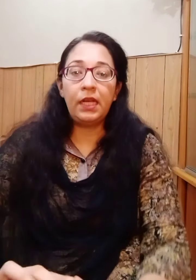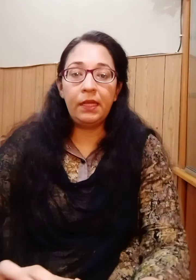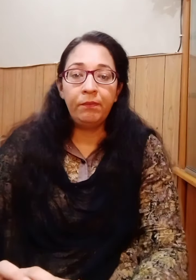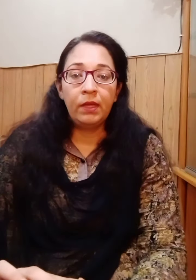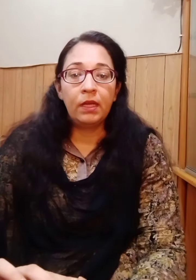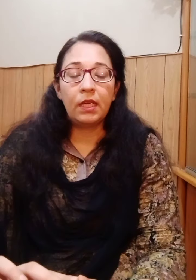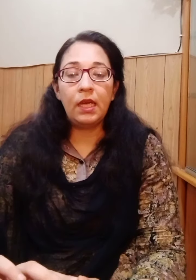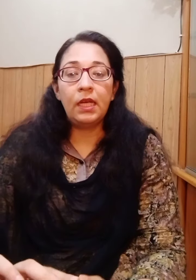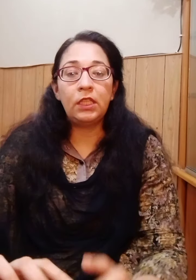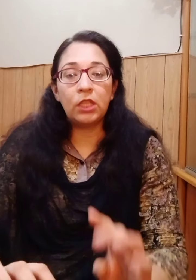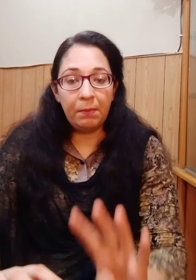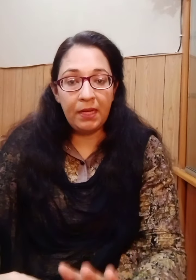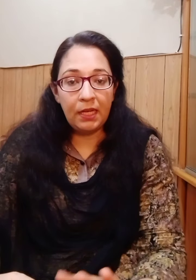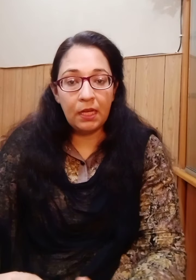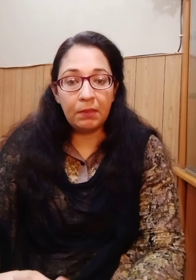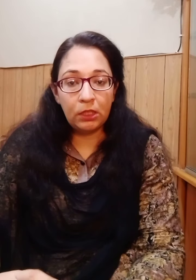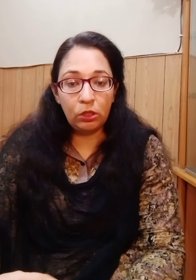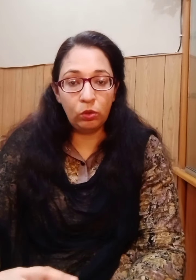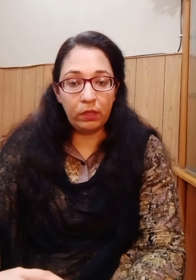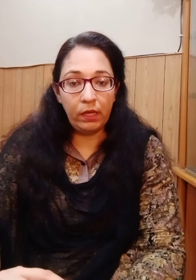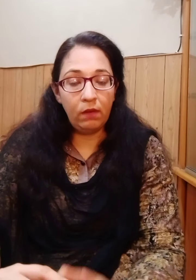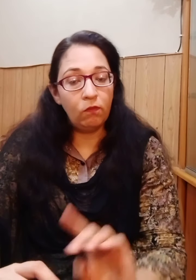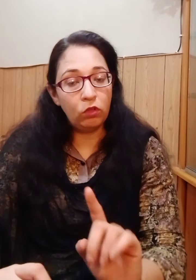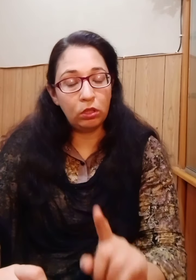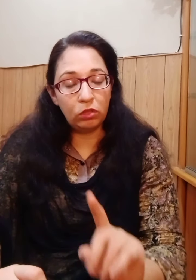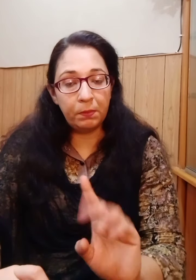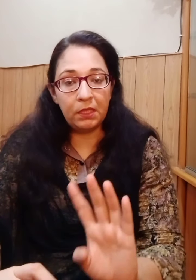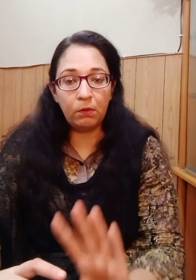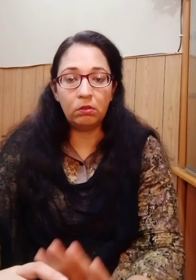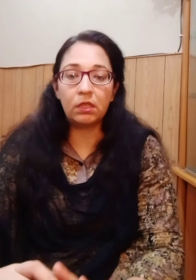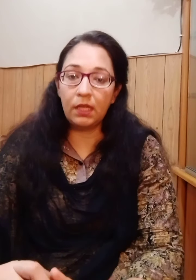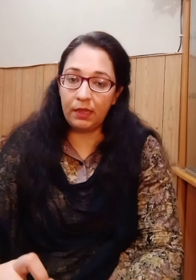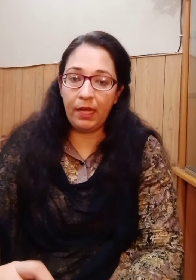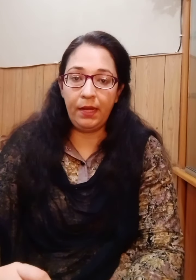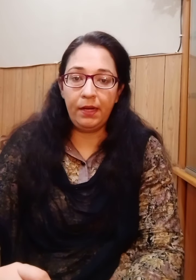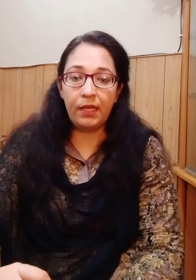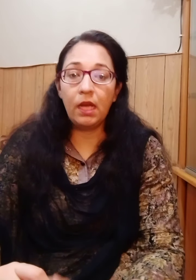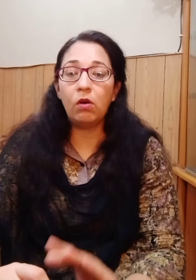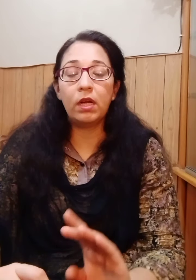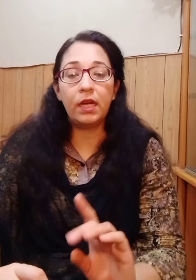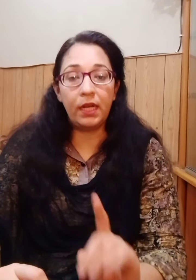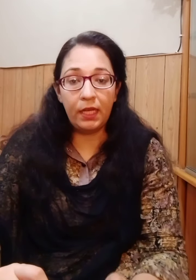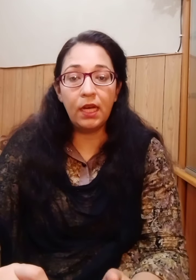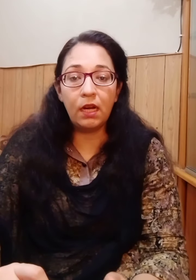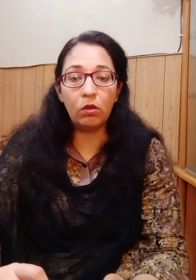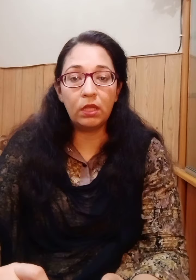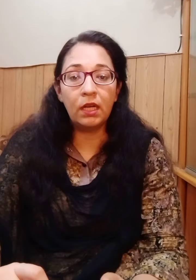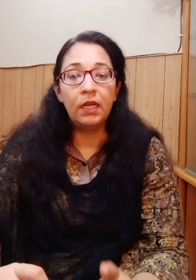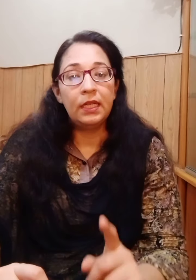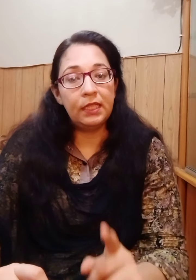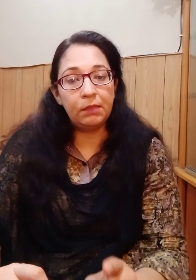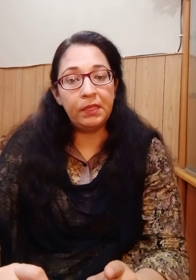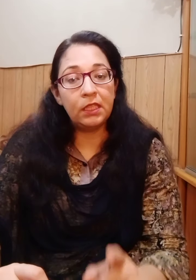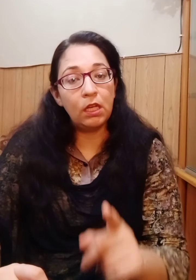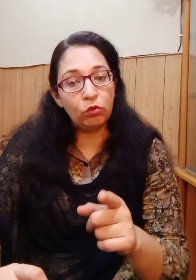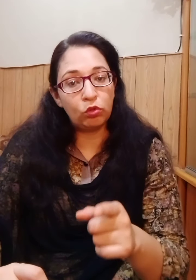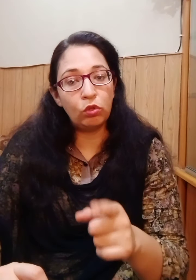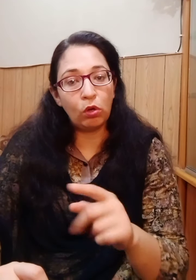जान लें कि चार महीने का बच्चा जो होता है वह शूज करता है कि और अगर नहीं कर रहा हूं तब इस मीट उसको